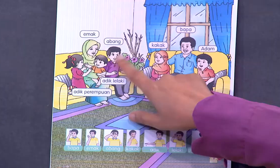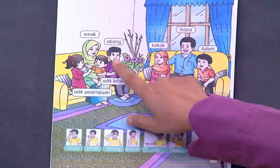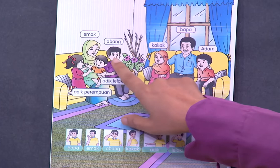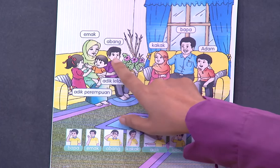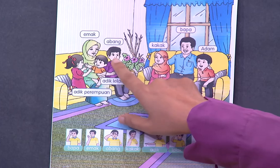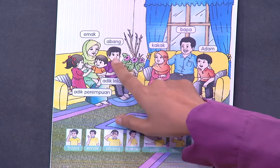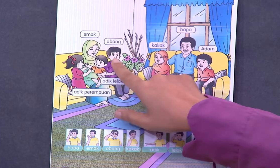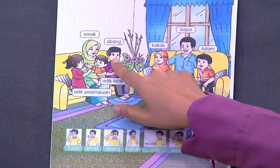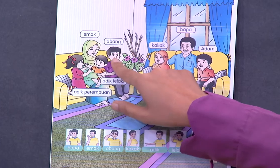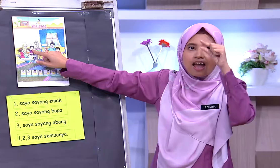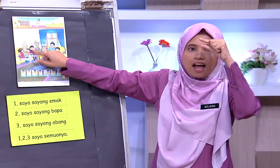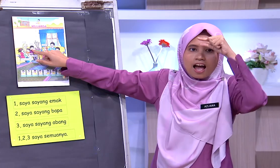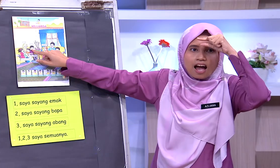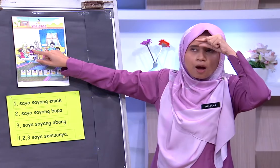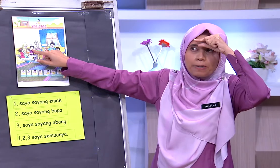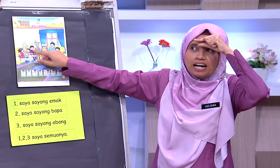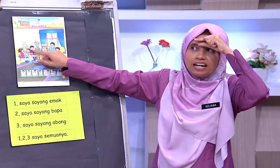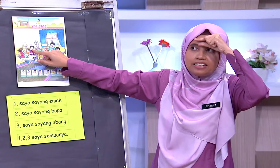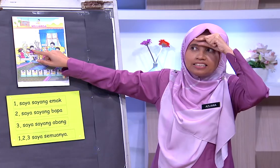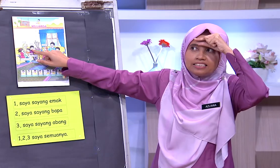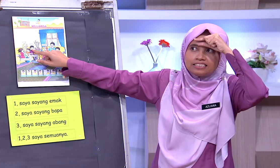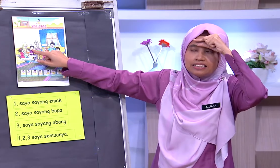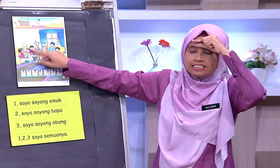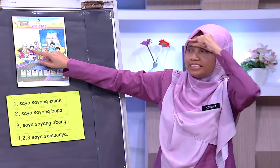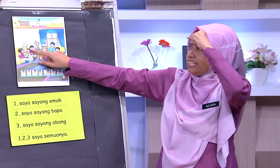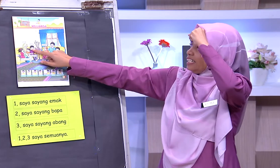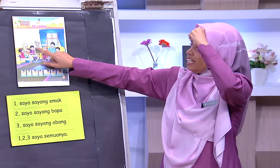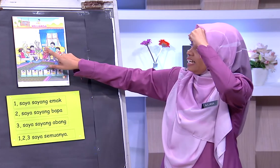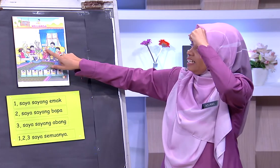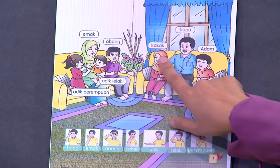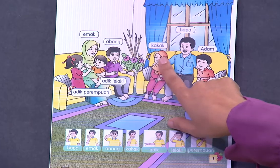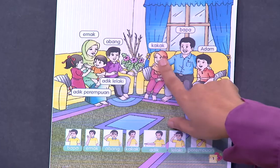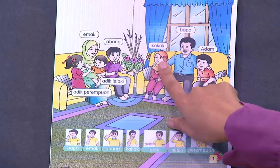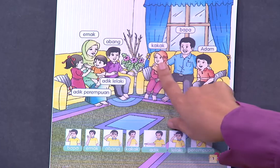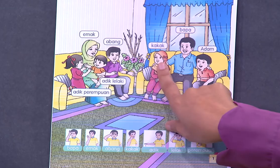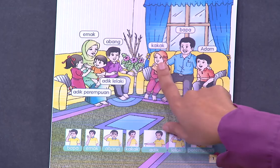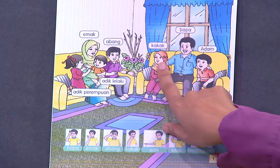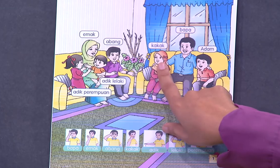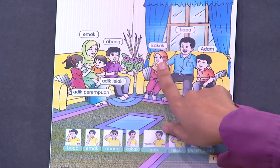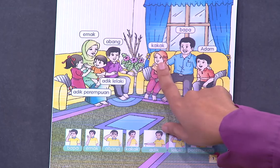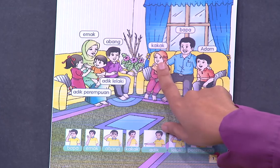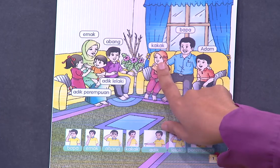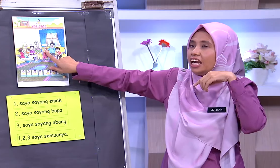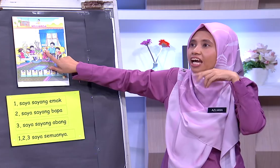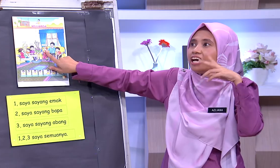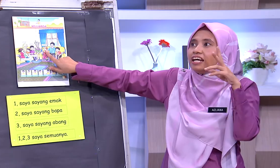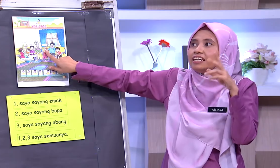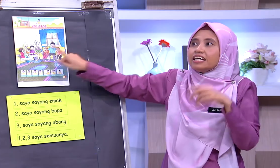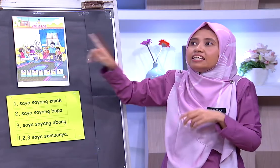ini Abang Abang Abang Oke ini kakak huruf q letak